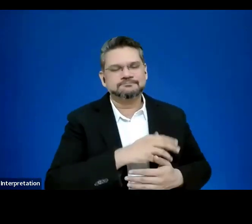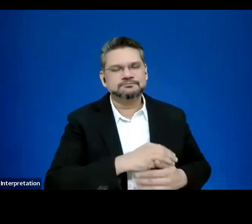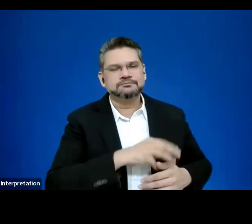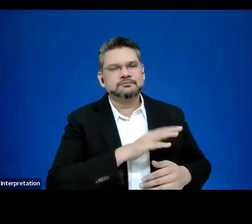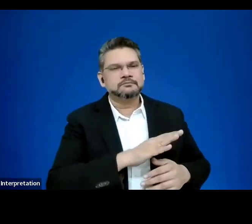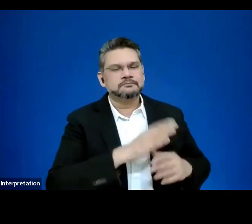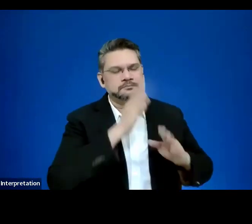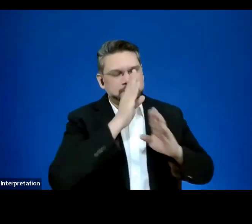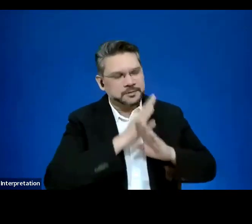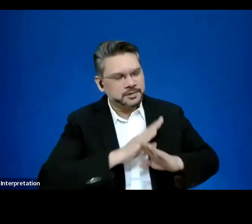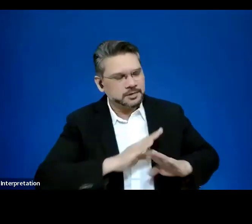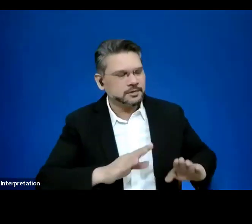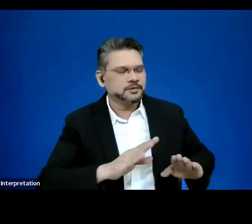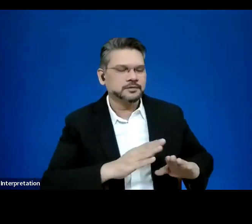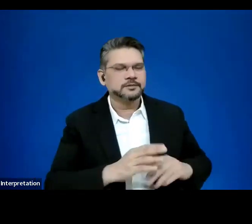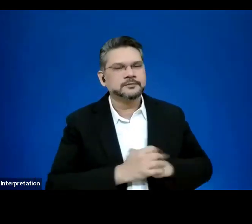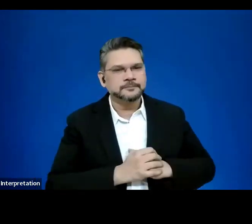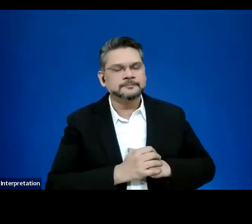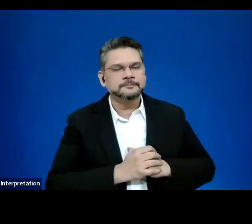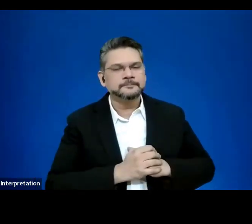去。